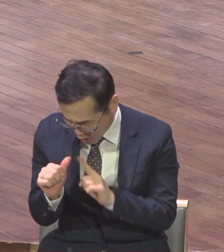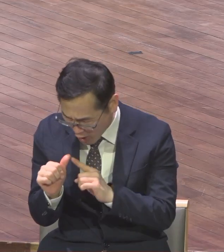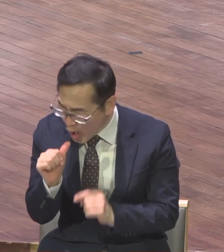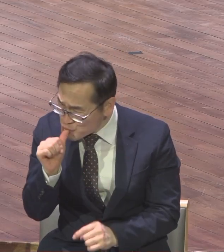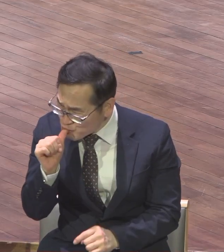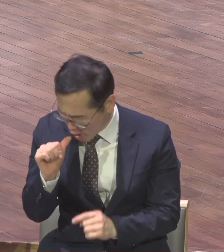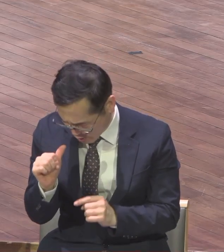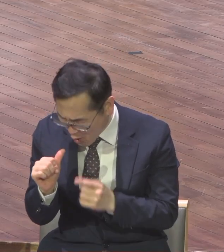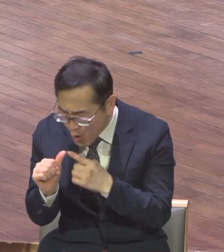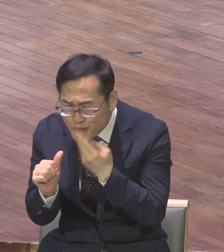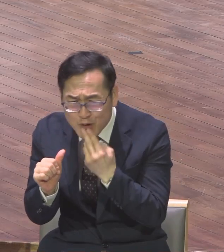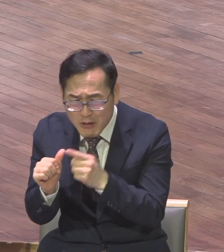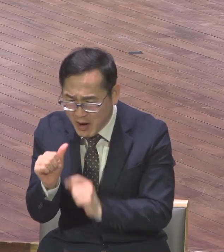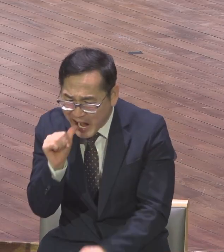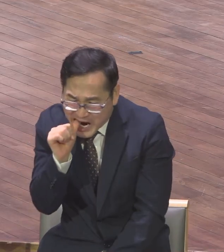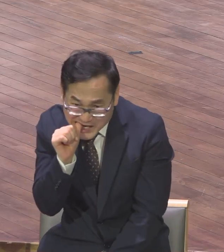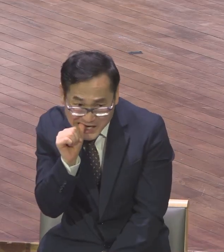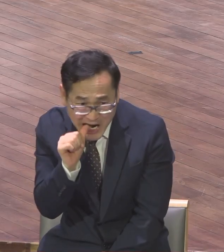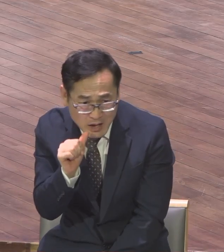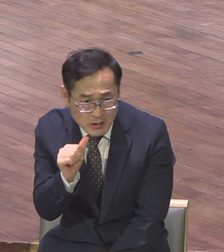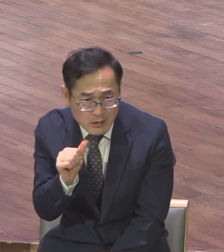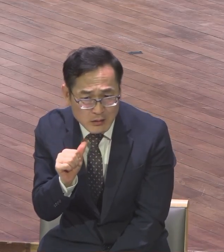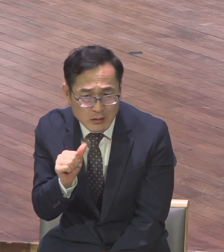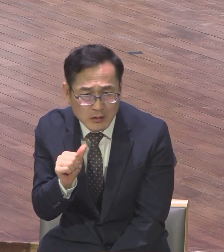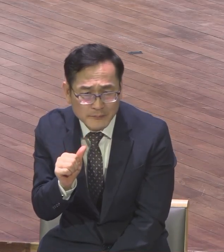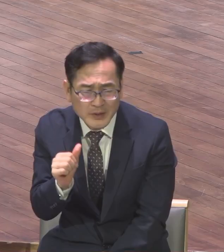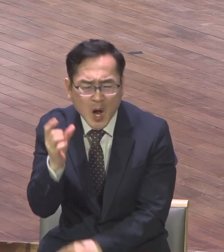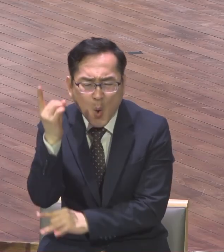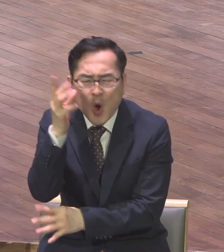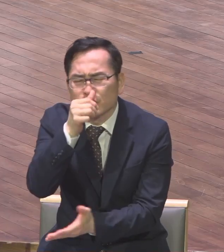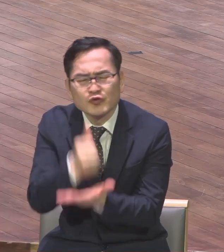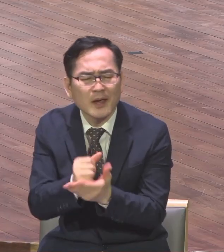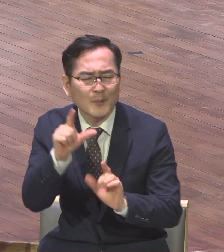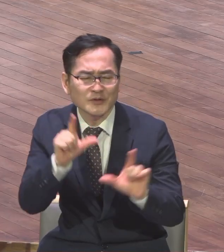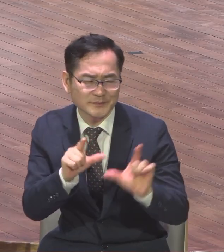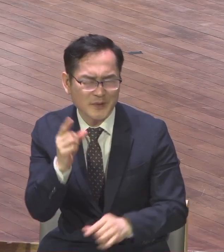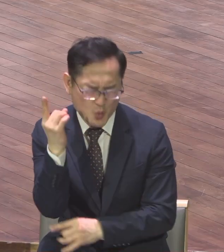그게 창세기 3장 원죄의 모습이에요. 모습.